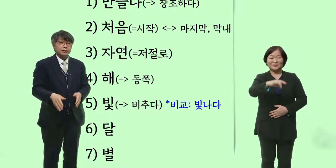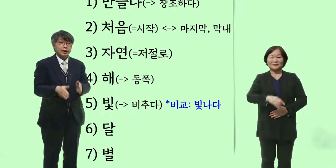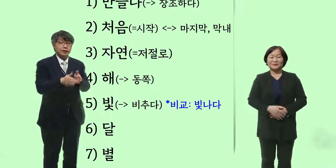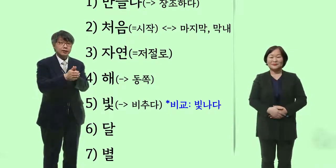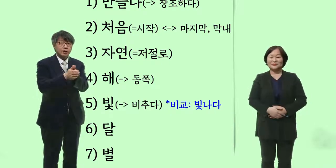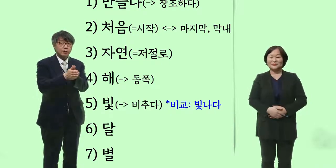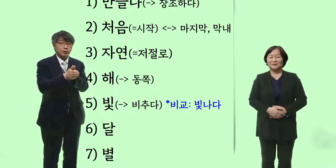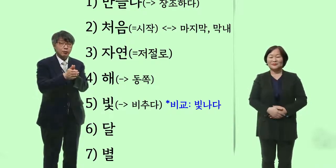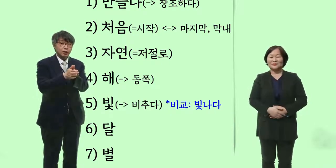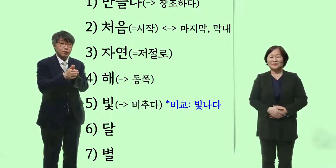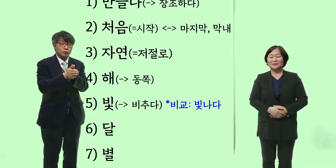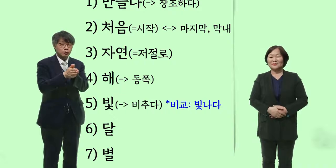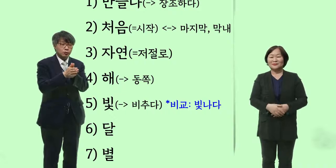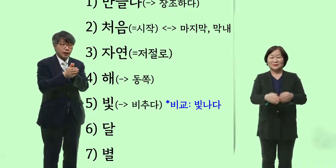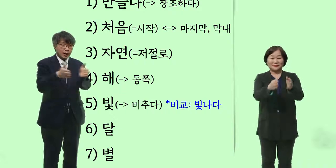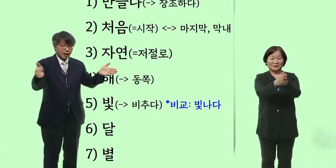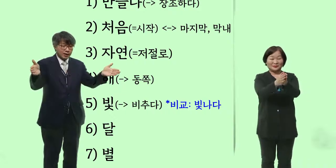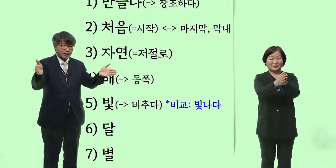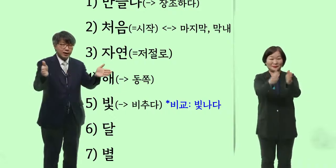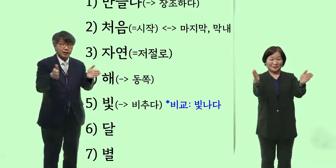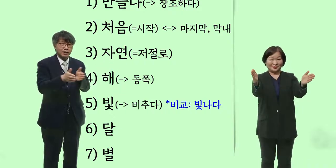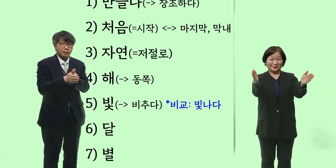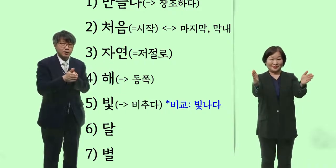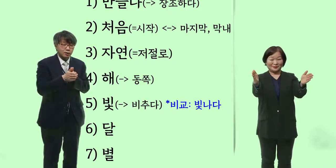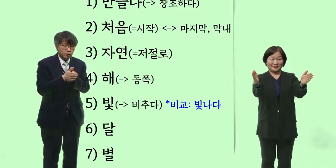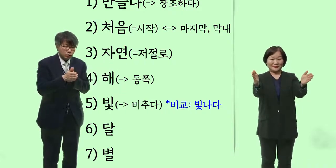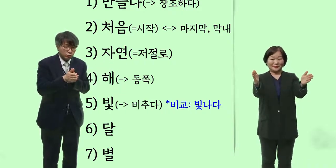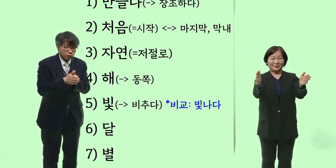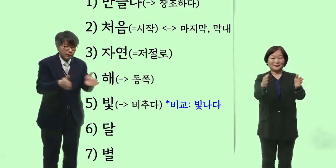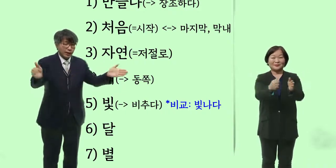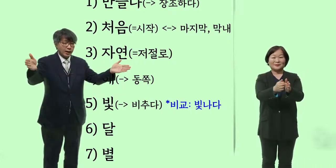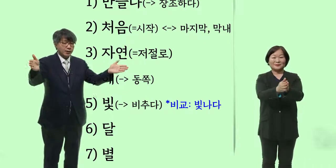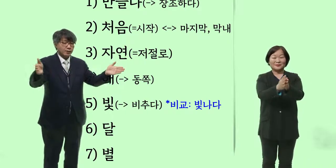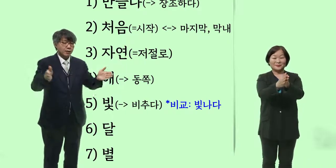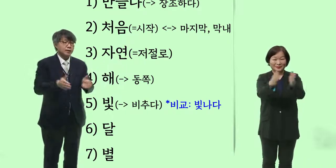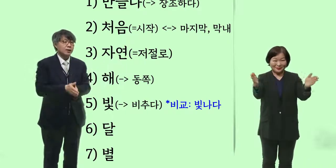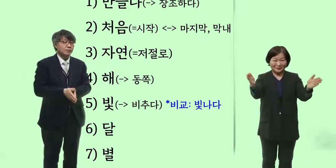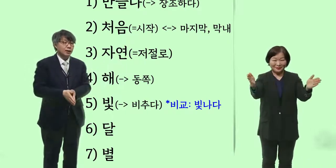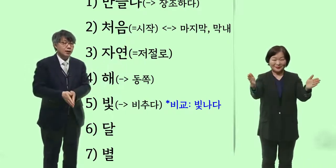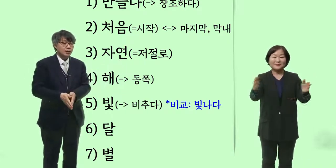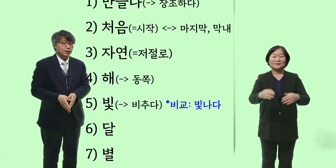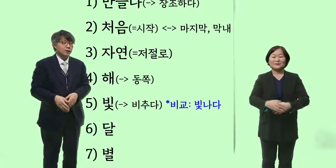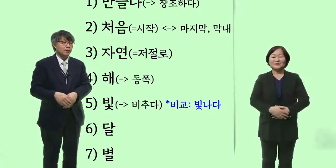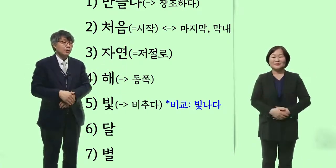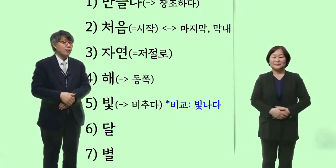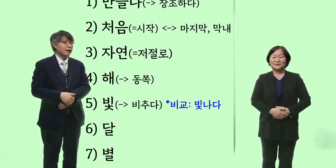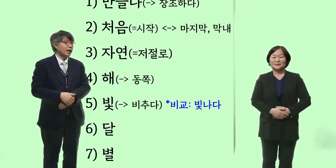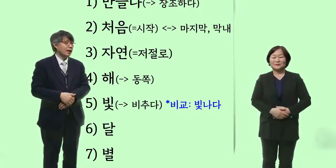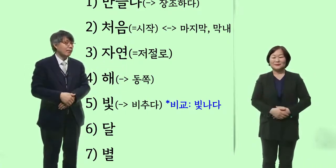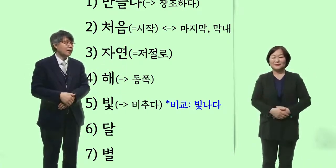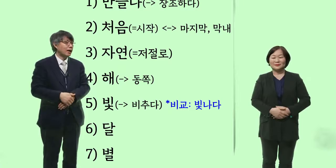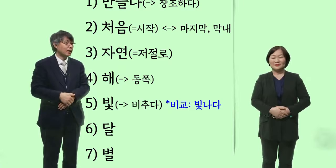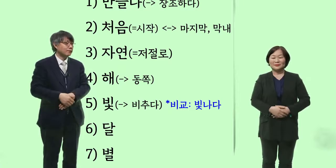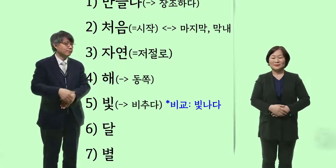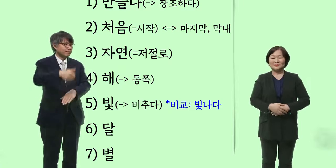자, 이렇게 하면 이렇게 해서 출발, 시작 이렇게 하면 출발입니다. 시작입니다. 그 다음에 막내, 마지막,